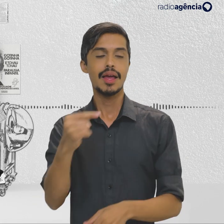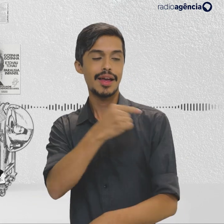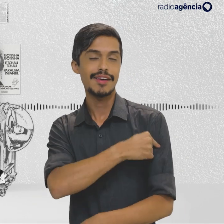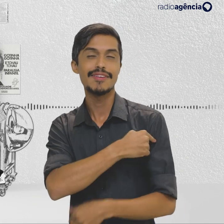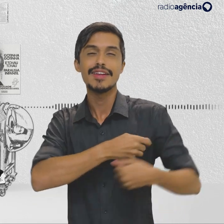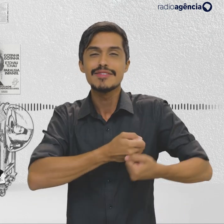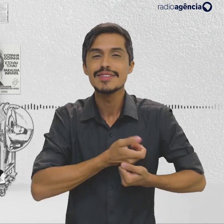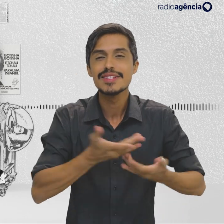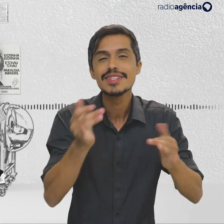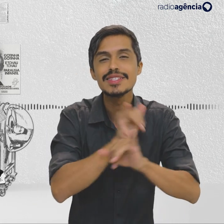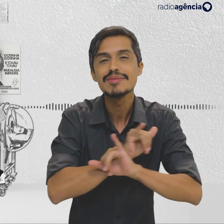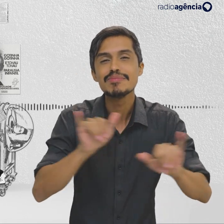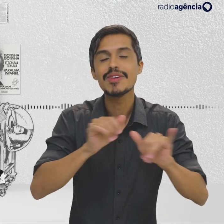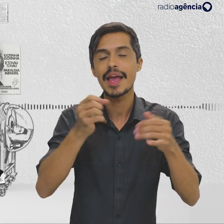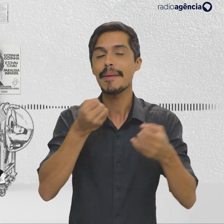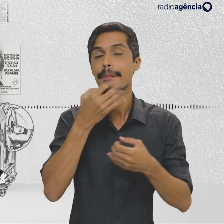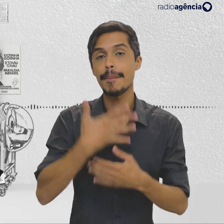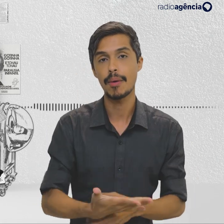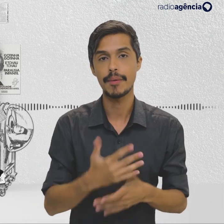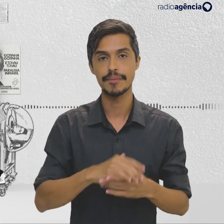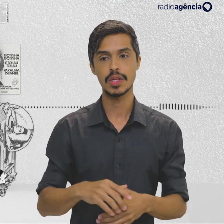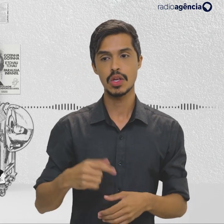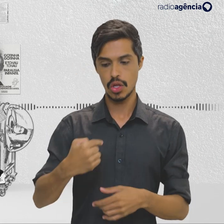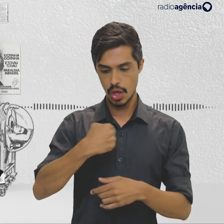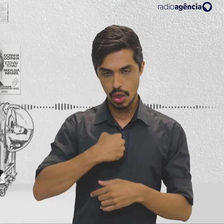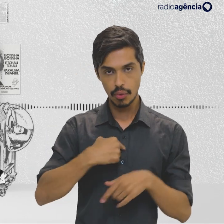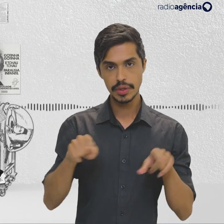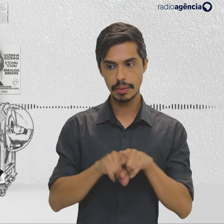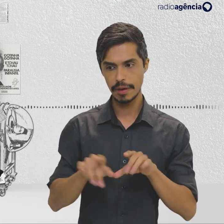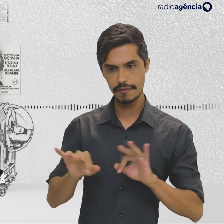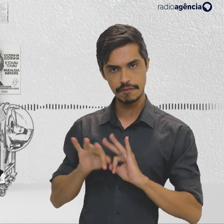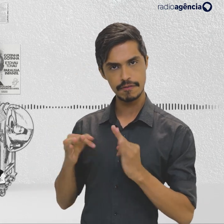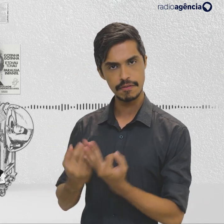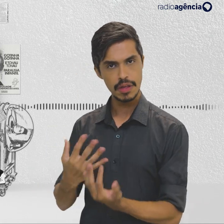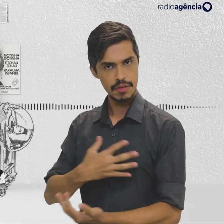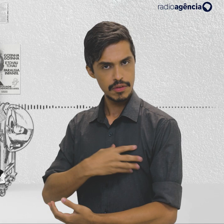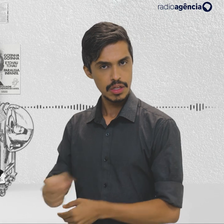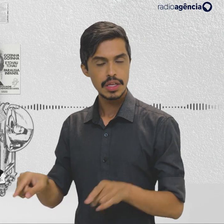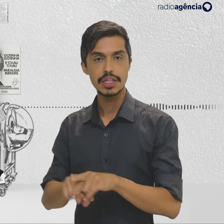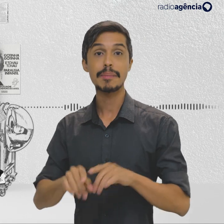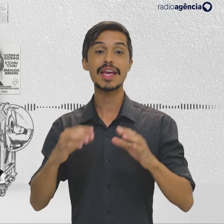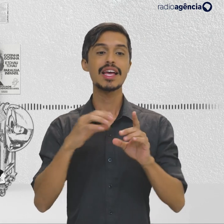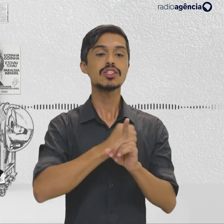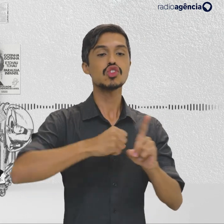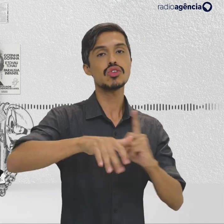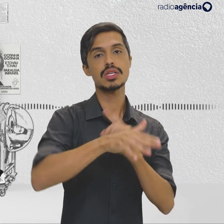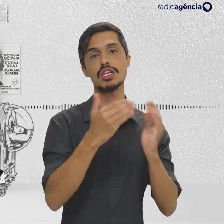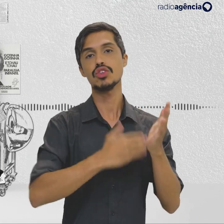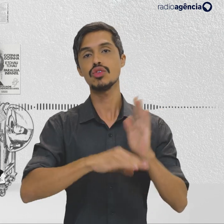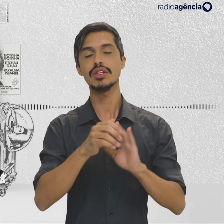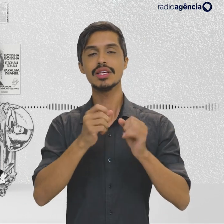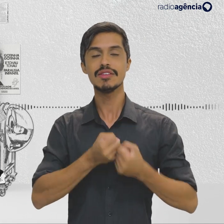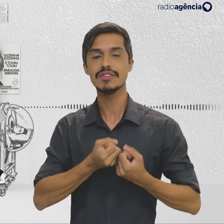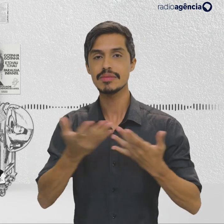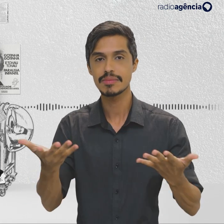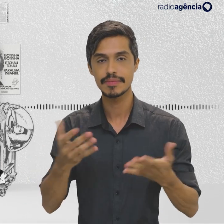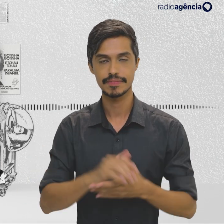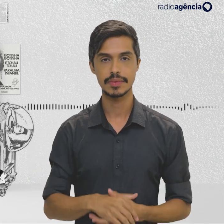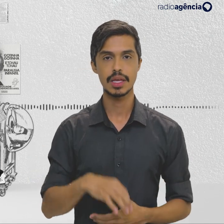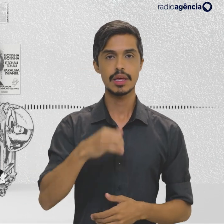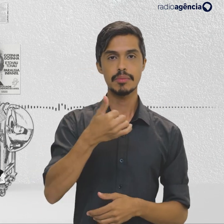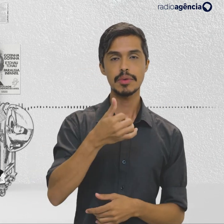vacinação não apenas por nós ou por nossos filhos e familiares Mas por toda da sociedade brasileira